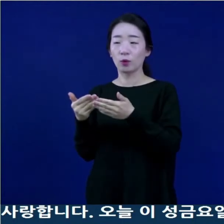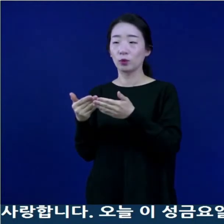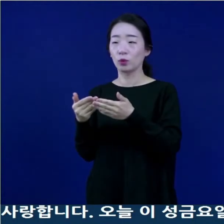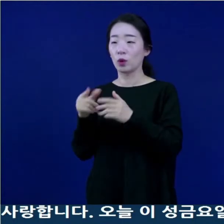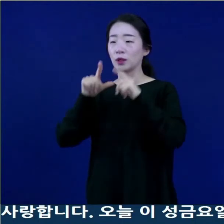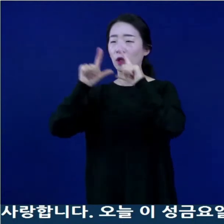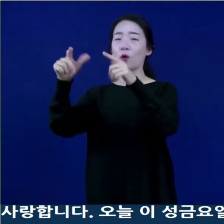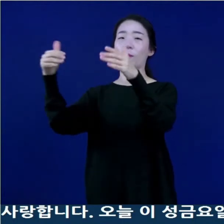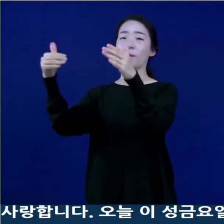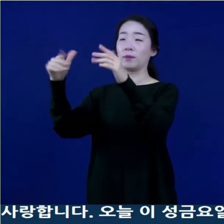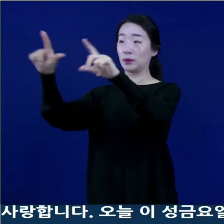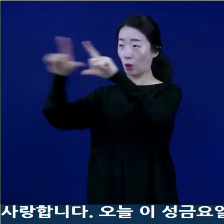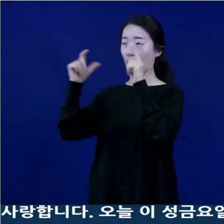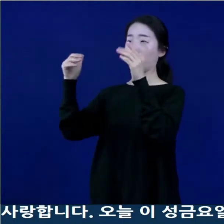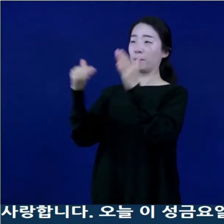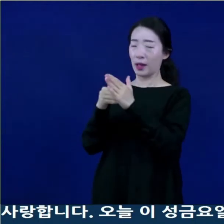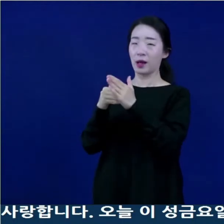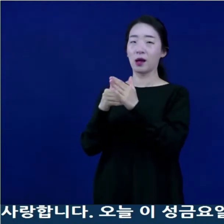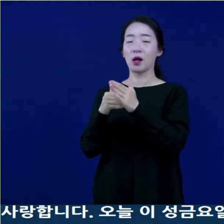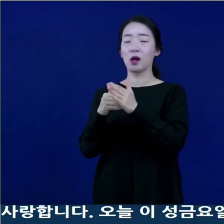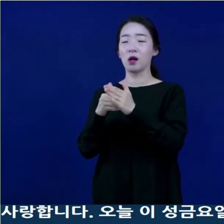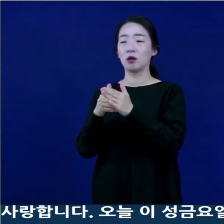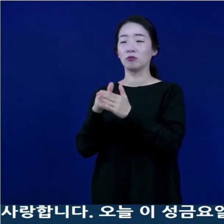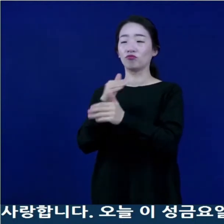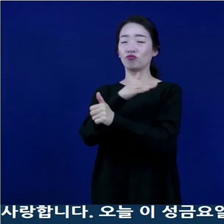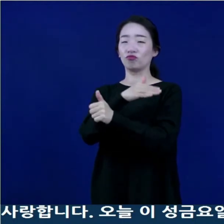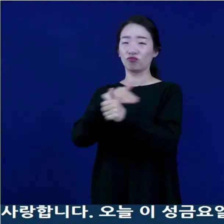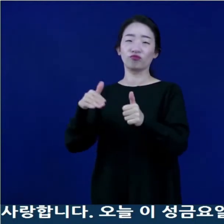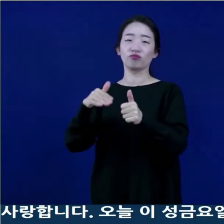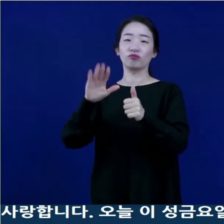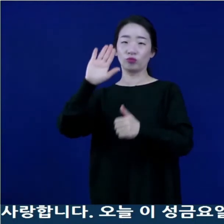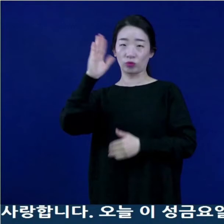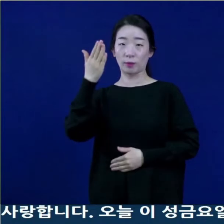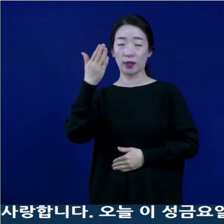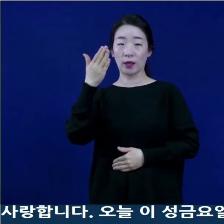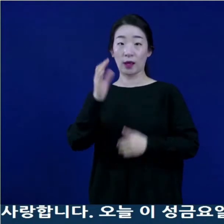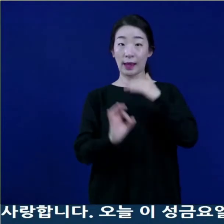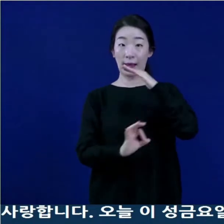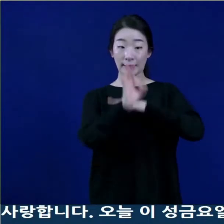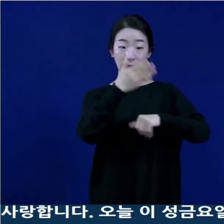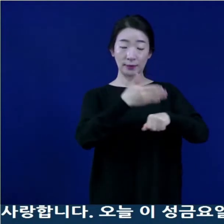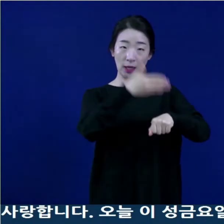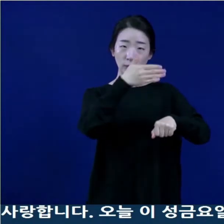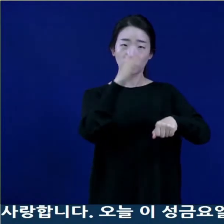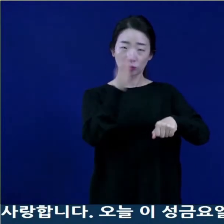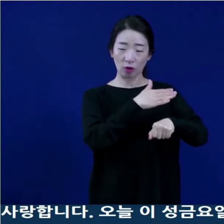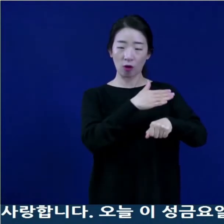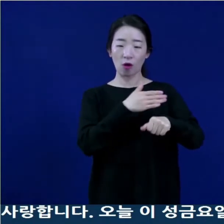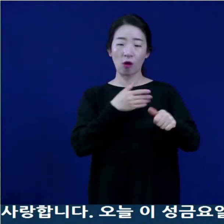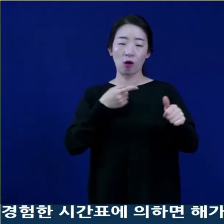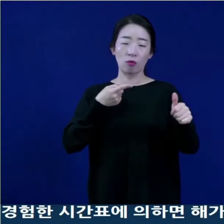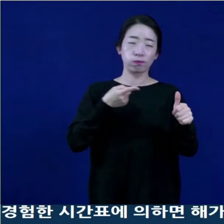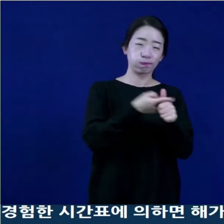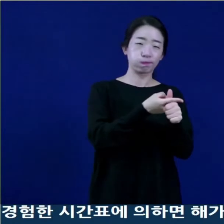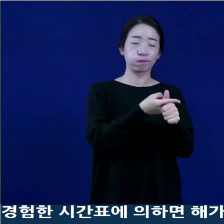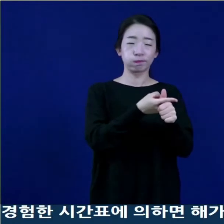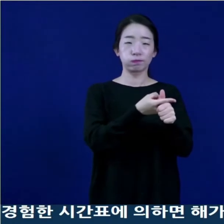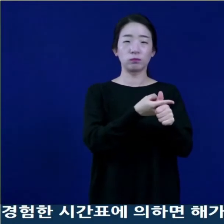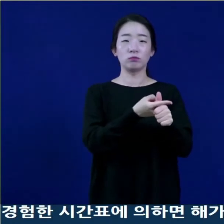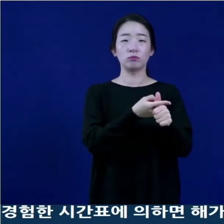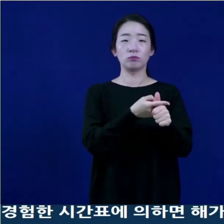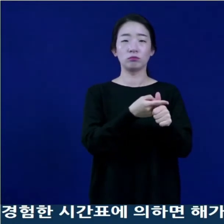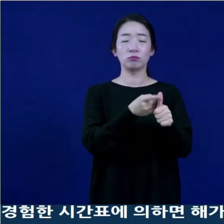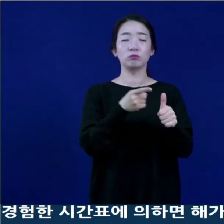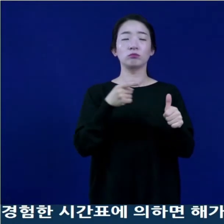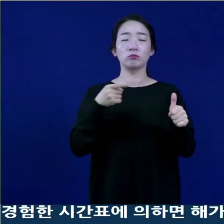선고받고 처형에 들어가게 됩니다. 아마 아침 한 9시부터 처형된 것으로 파악이 되고요.